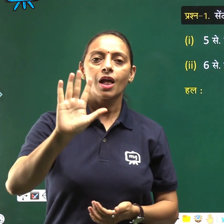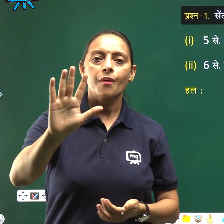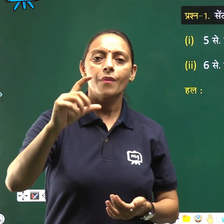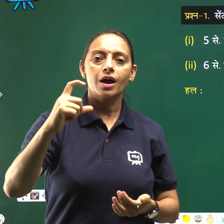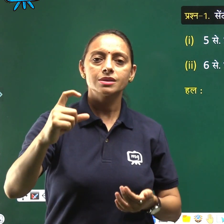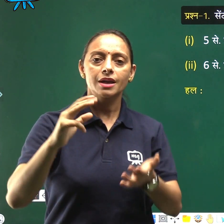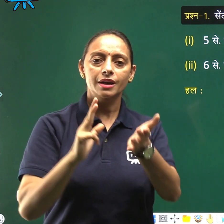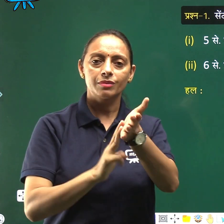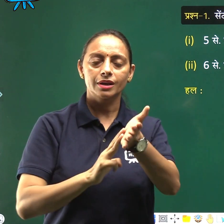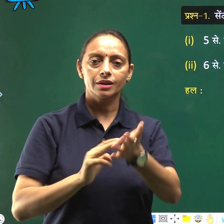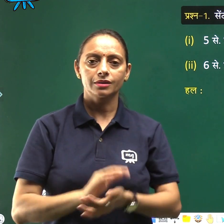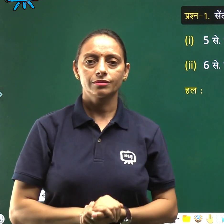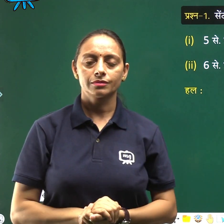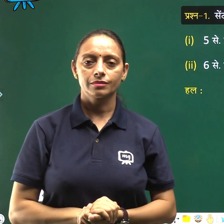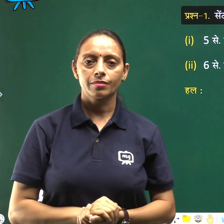5 सेंटीमीटर